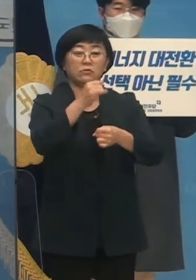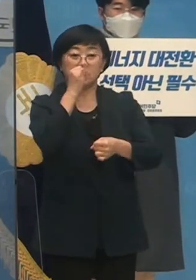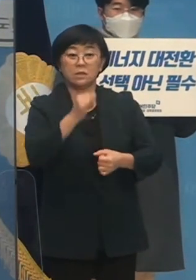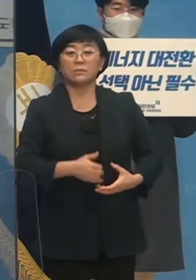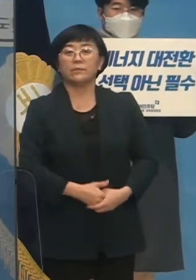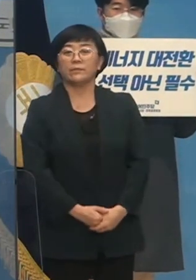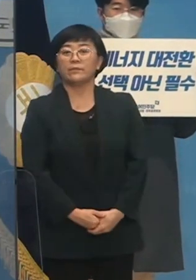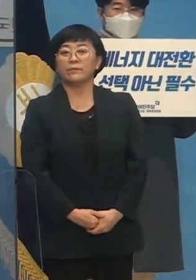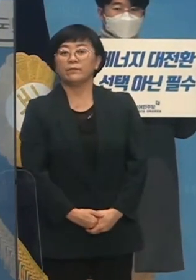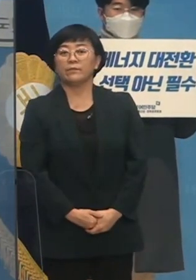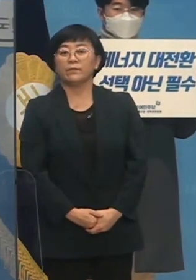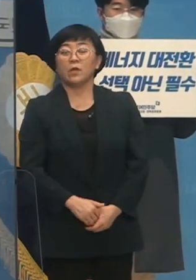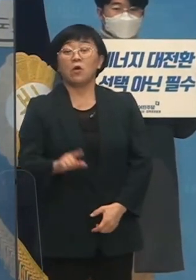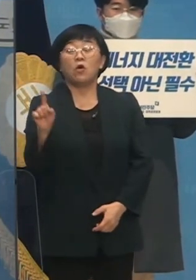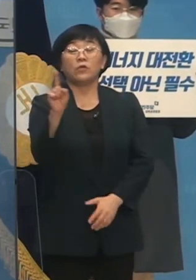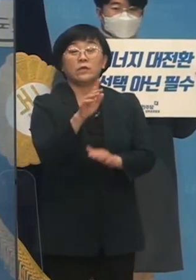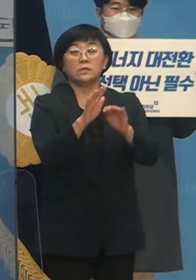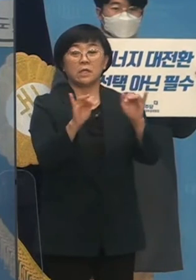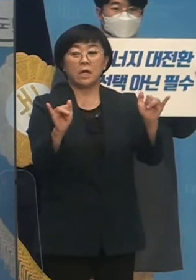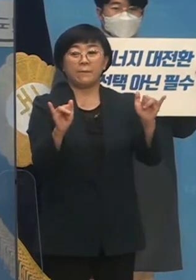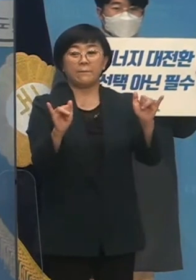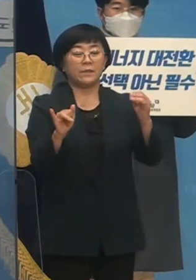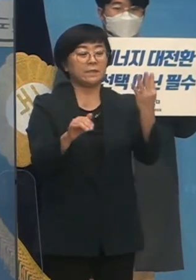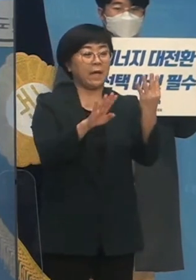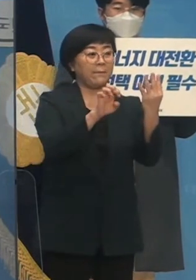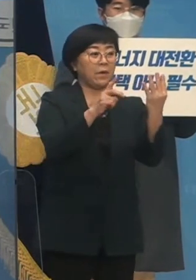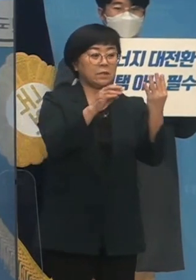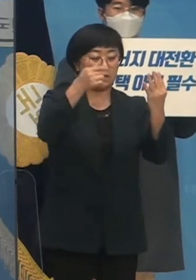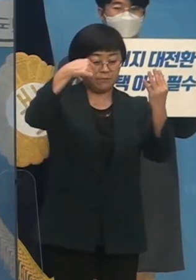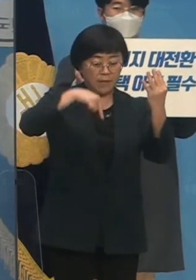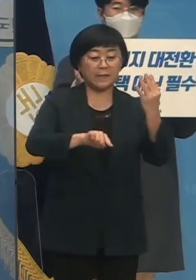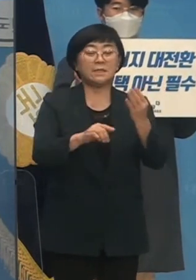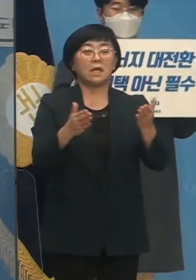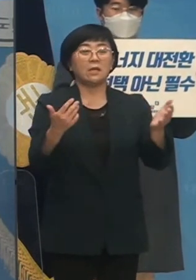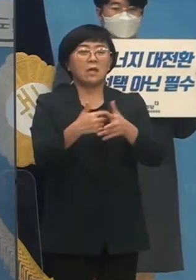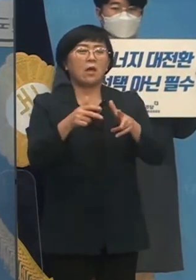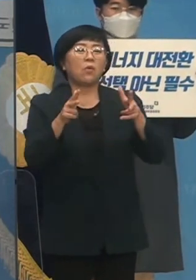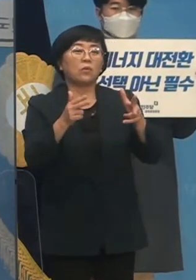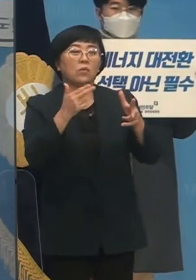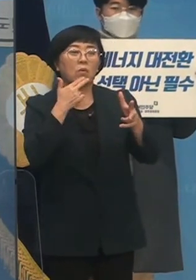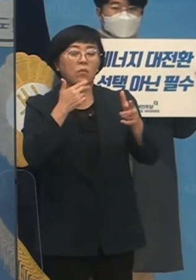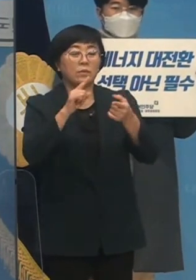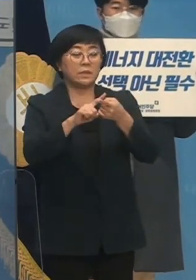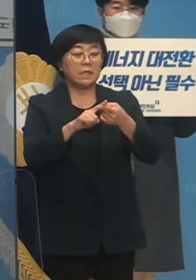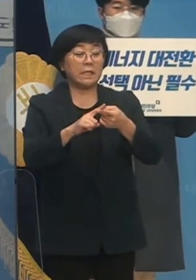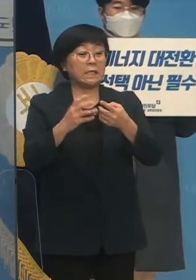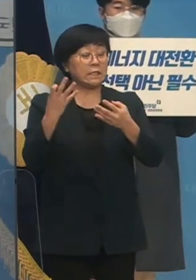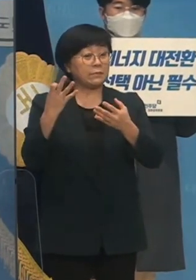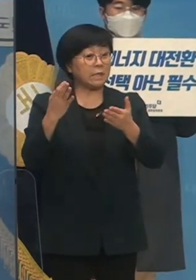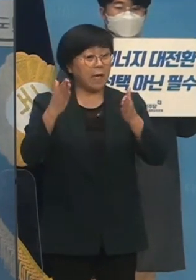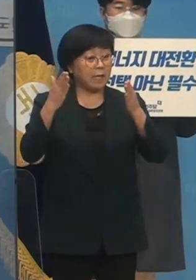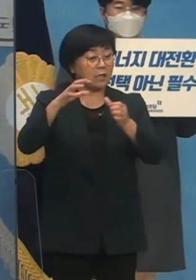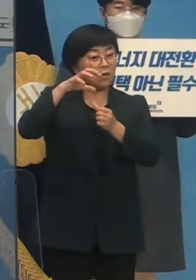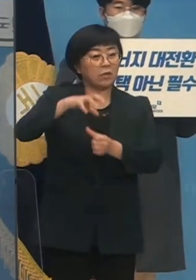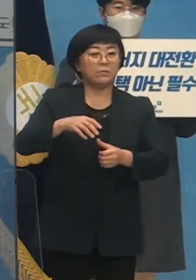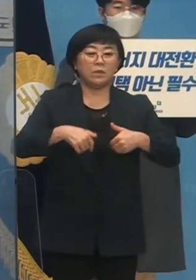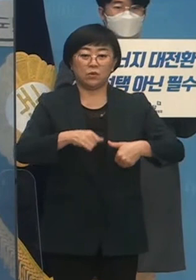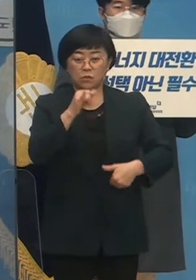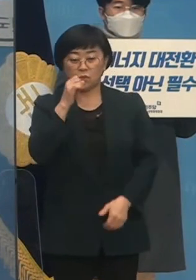있습니다. 어떤 이는 4평짜리 반지하에서 에어컨도 없이 꼬박 14일을 격리해야